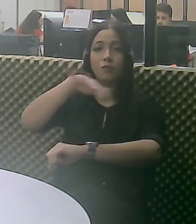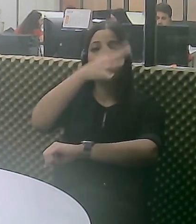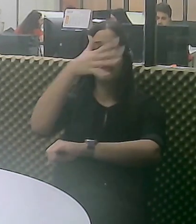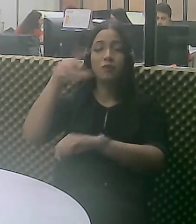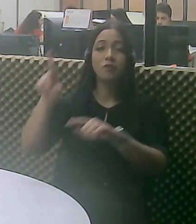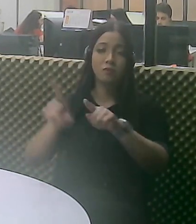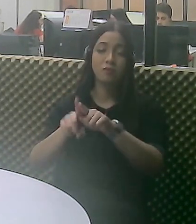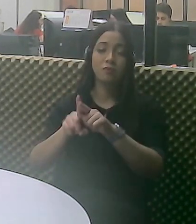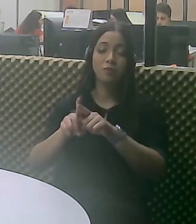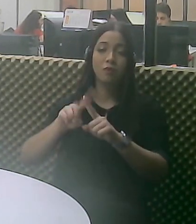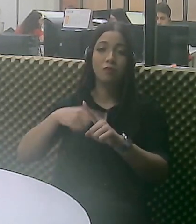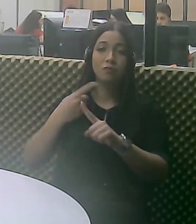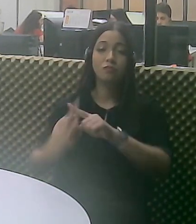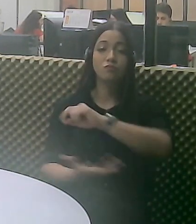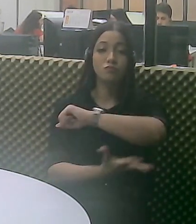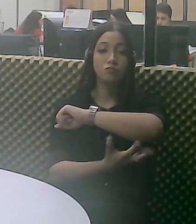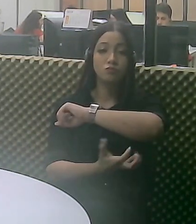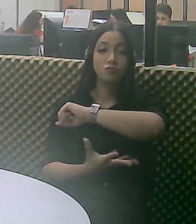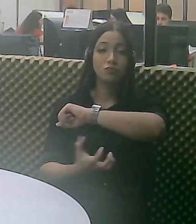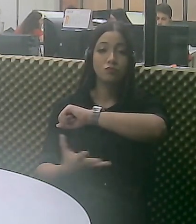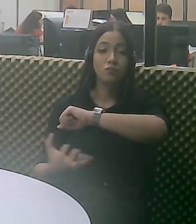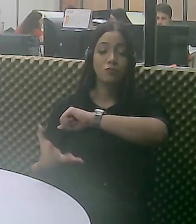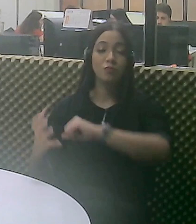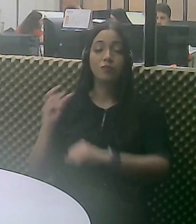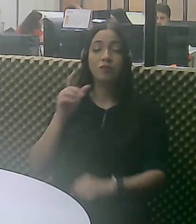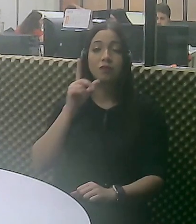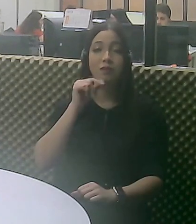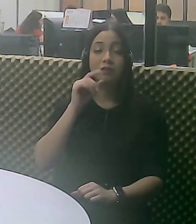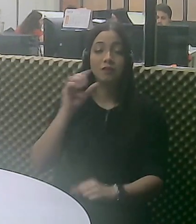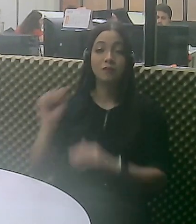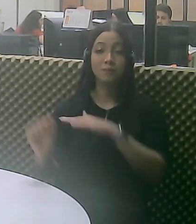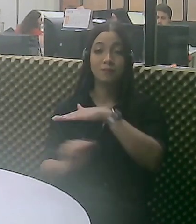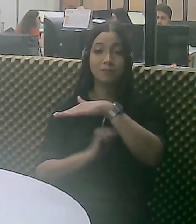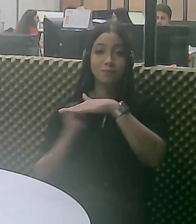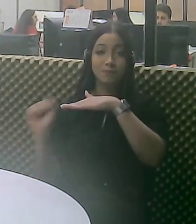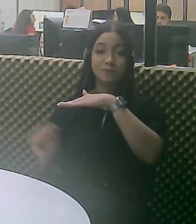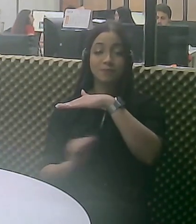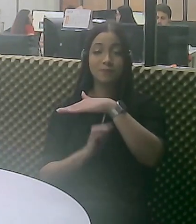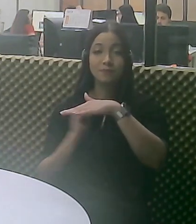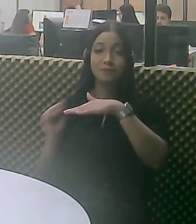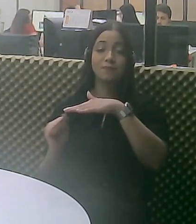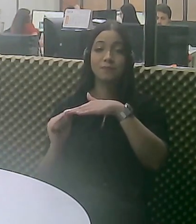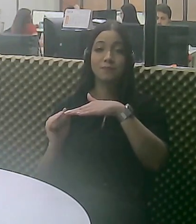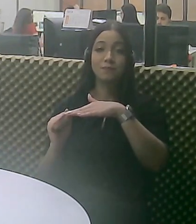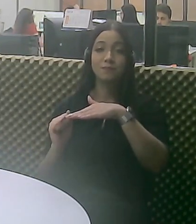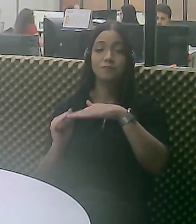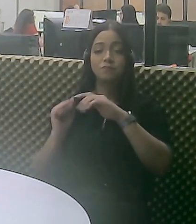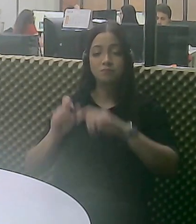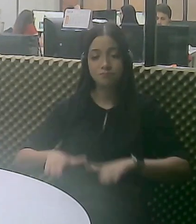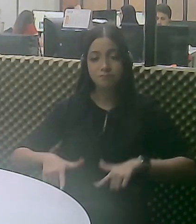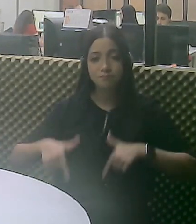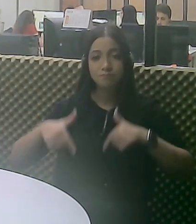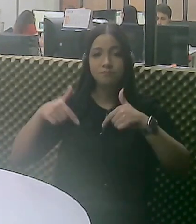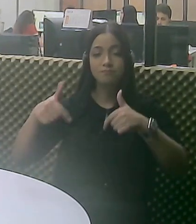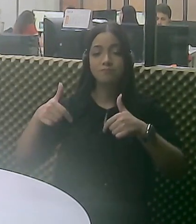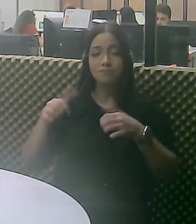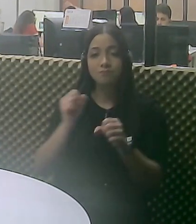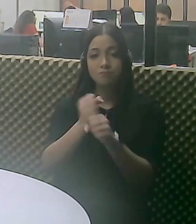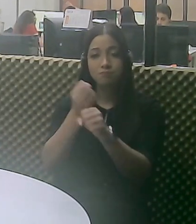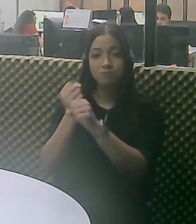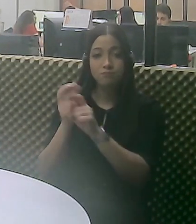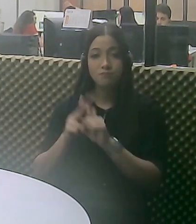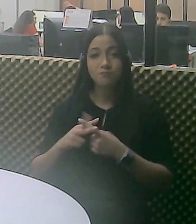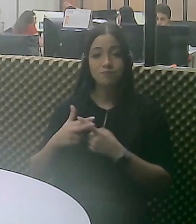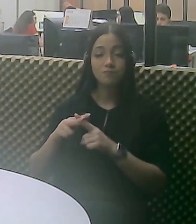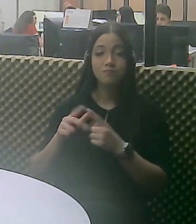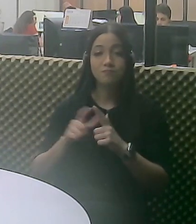da captação de água das chuvas, o Departamento Municipal de Água e Esgoto, DEMAI, vem executando melhorias e ampliação da